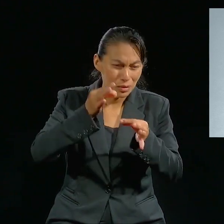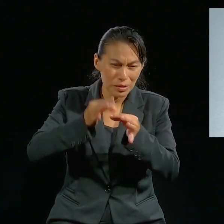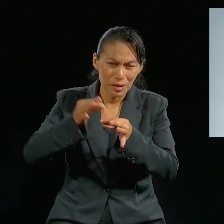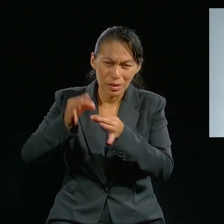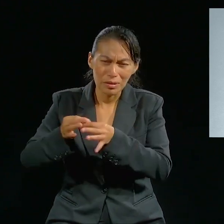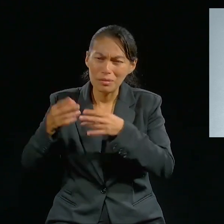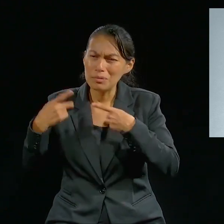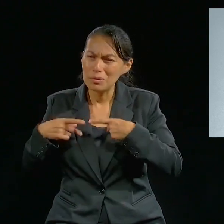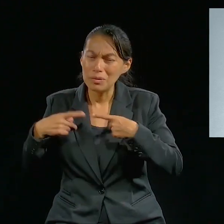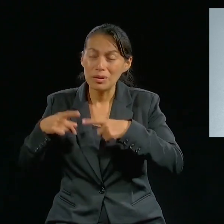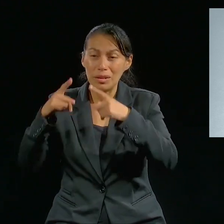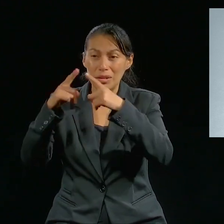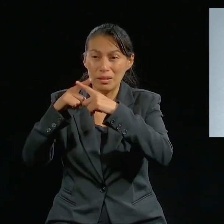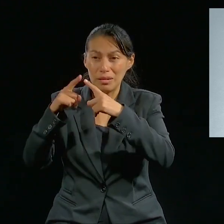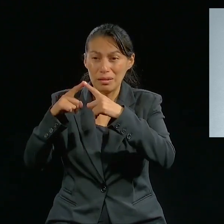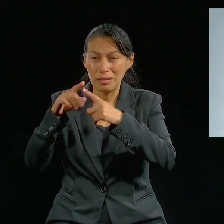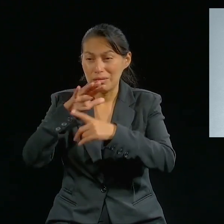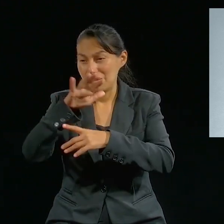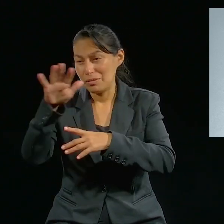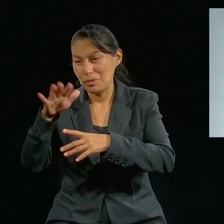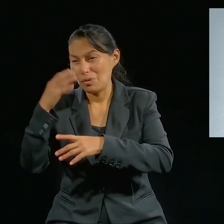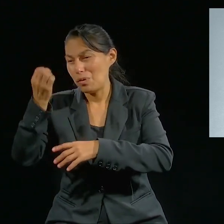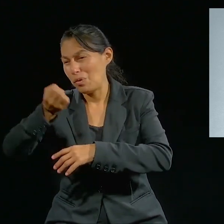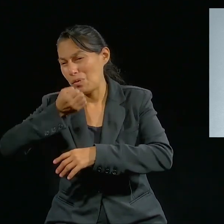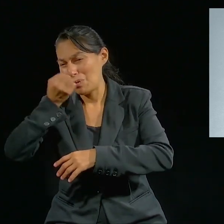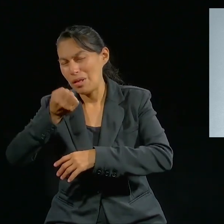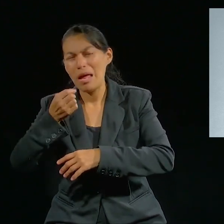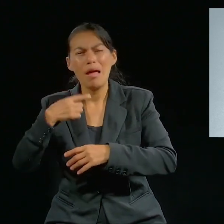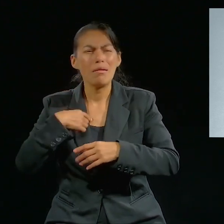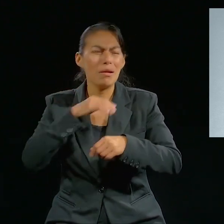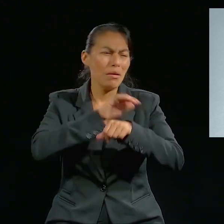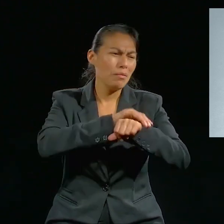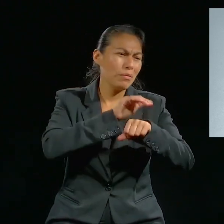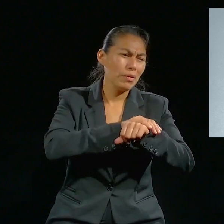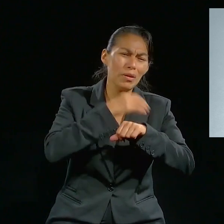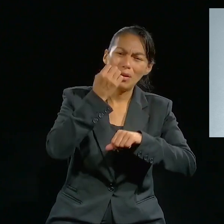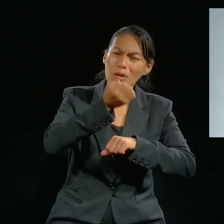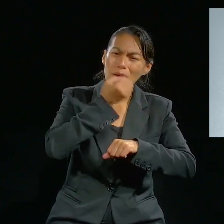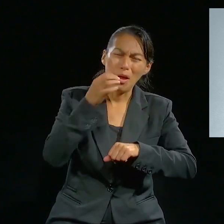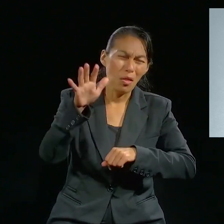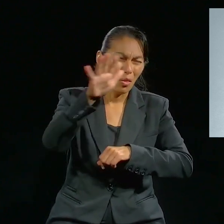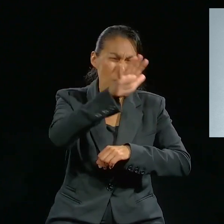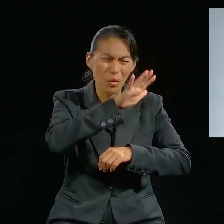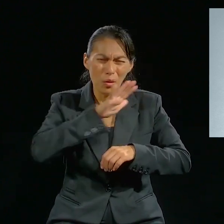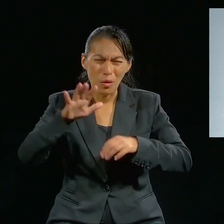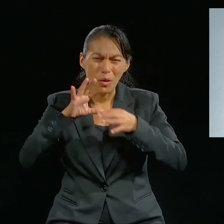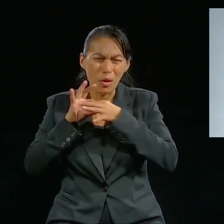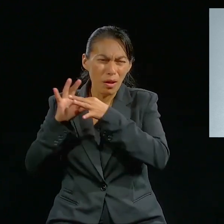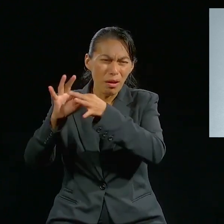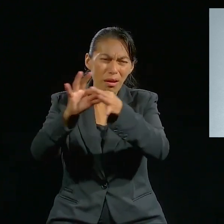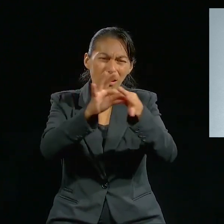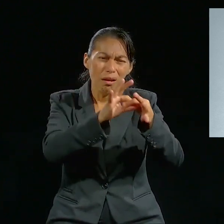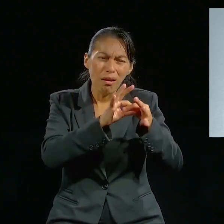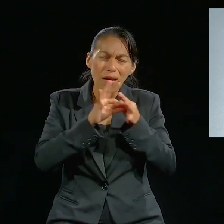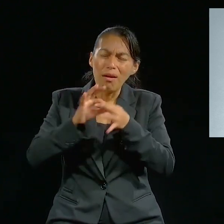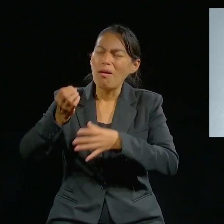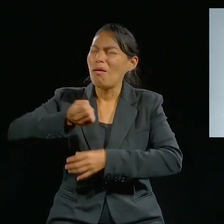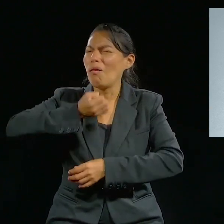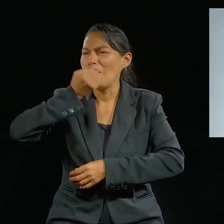iglesia a la iglesia donde asisto mis amigos de la universidad hicieron cadenas de oración